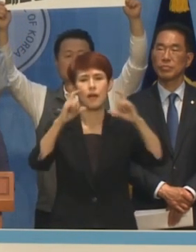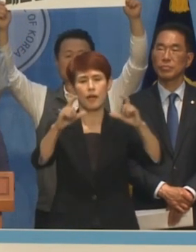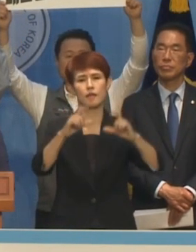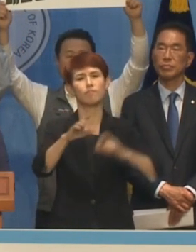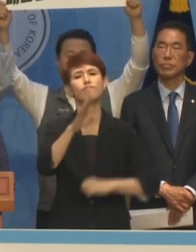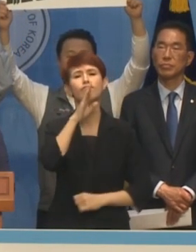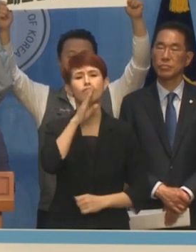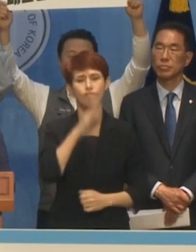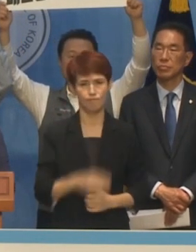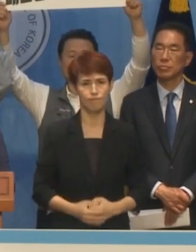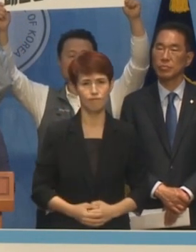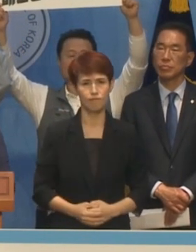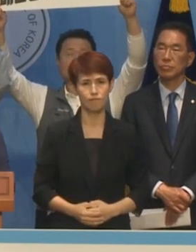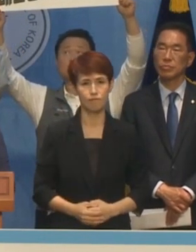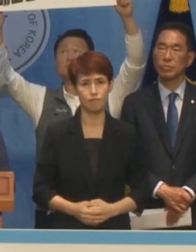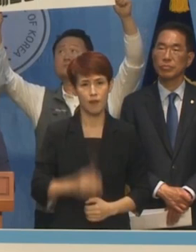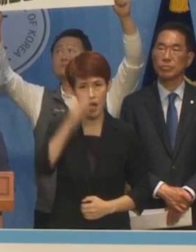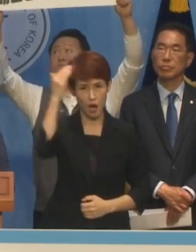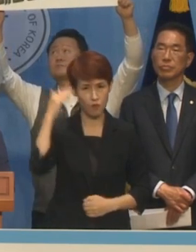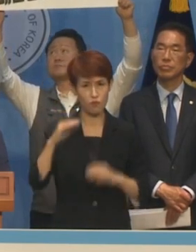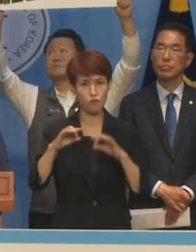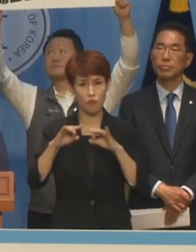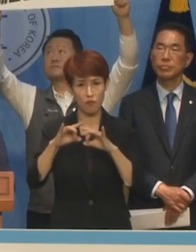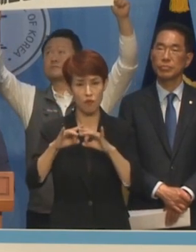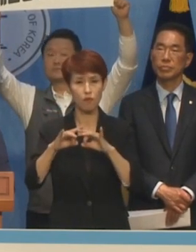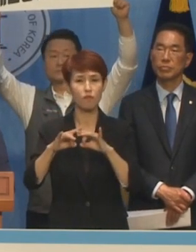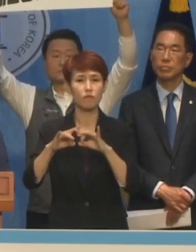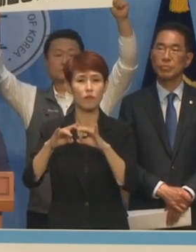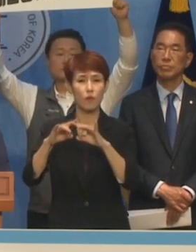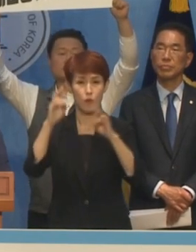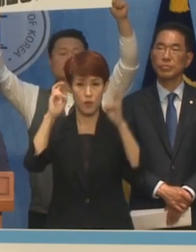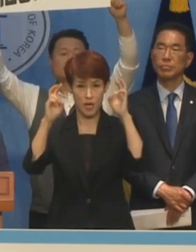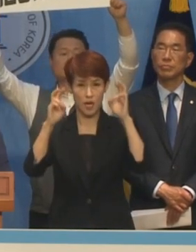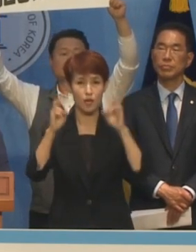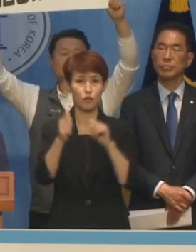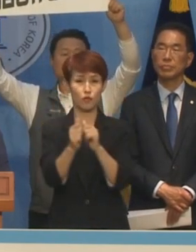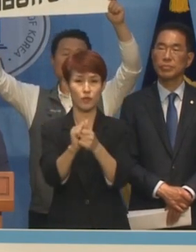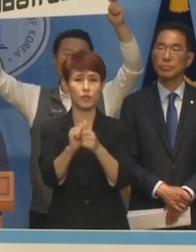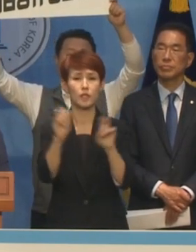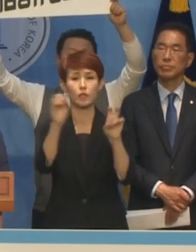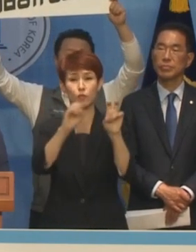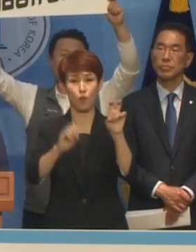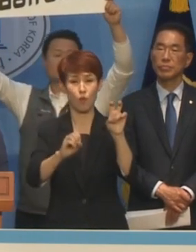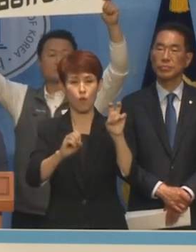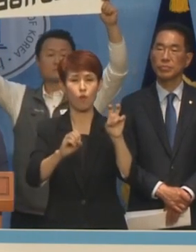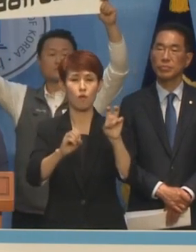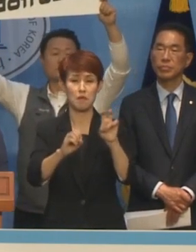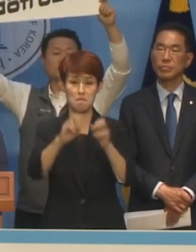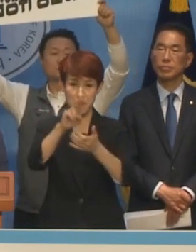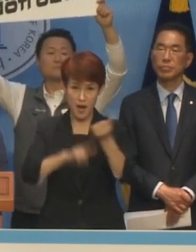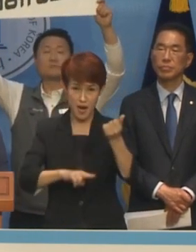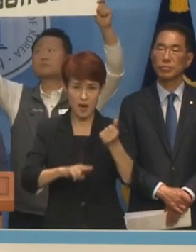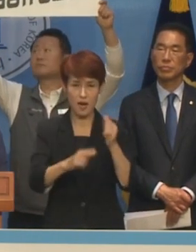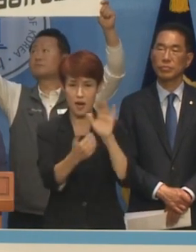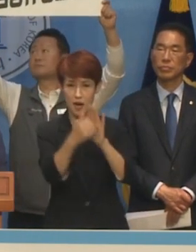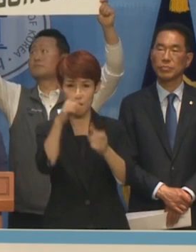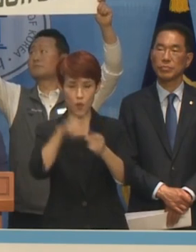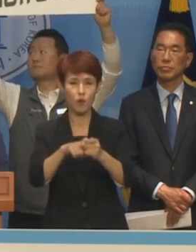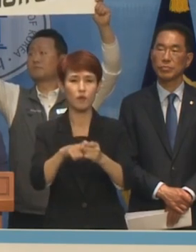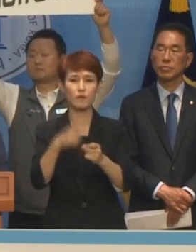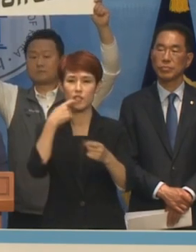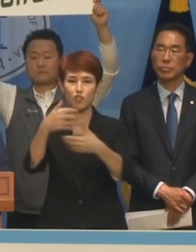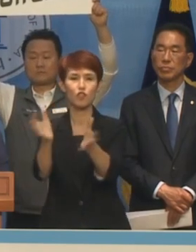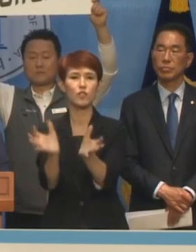것이 맞습니다. 한전 KDN 20% 지분 매각 저지를 위해서